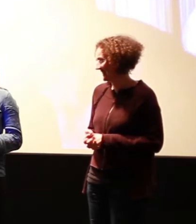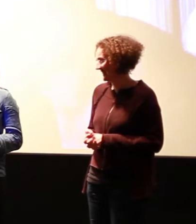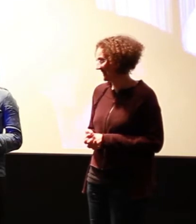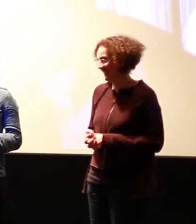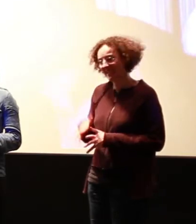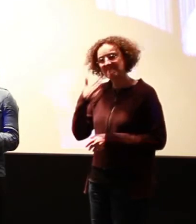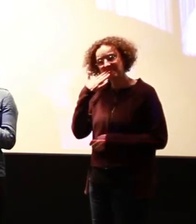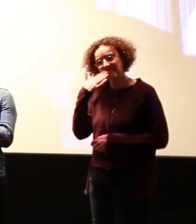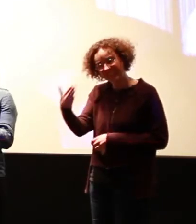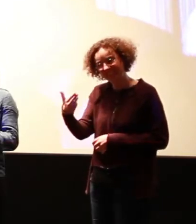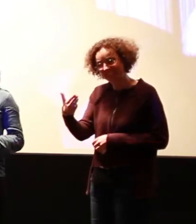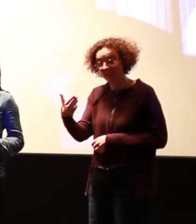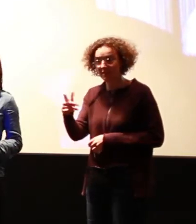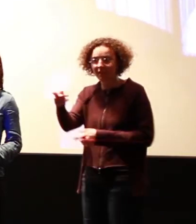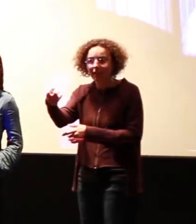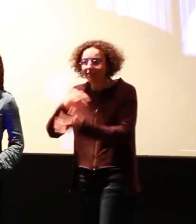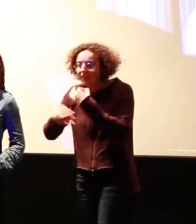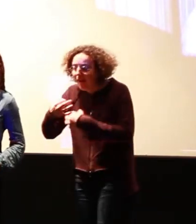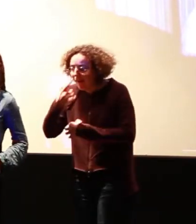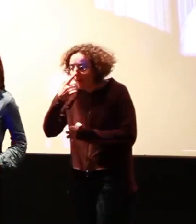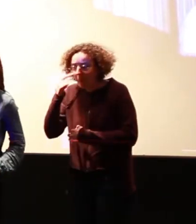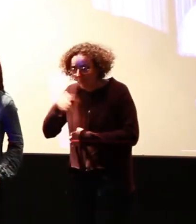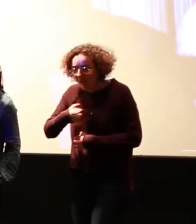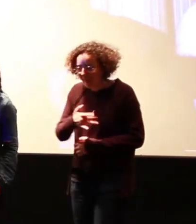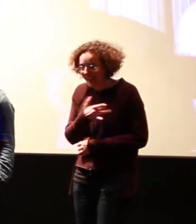Merci. Oui, non, mais pour moi, c'est très intéressant, justement, de...